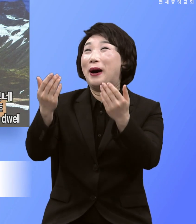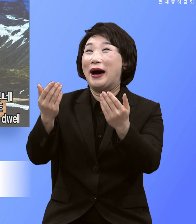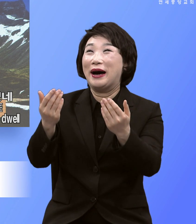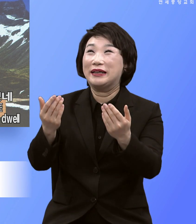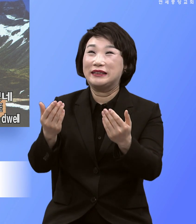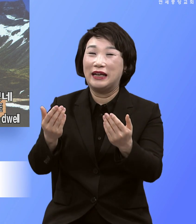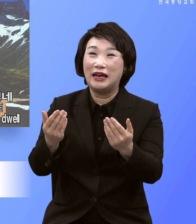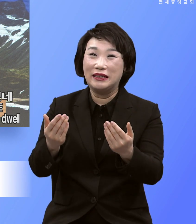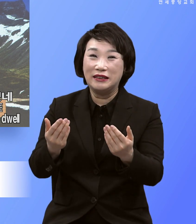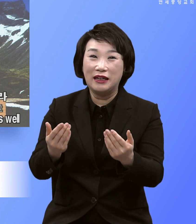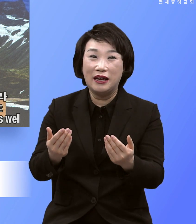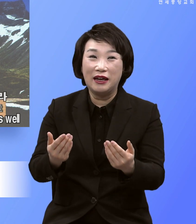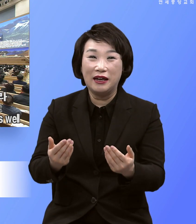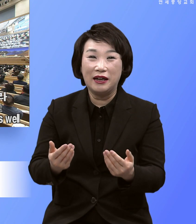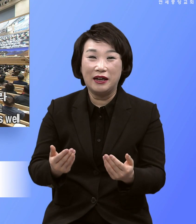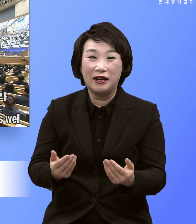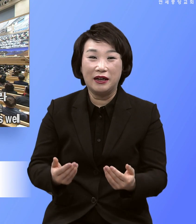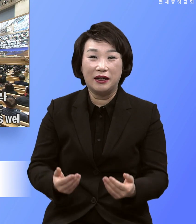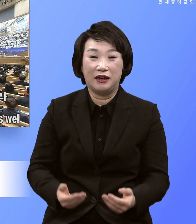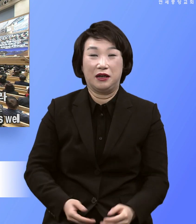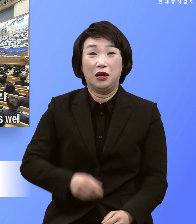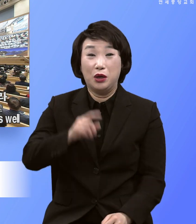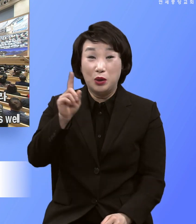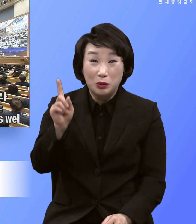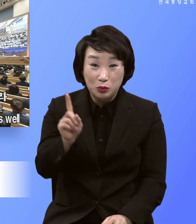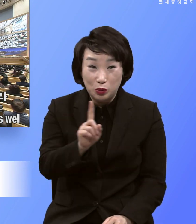하늘로 받겠네.